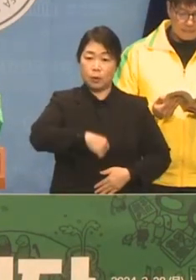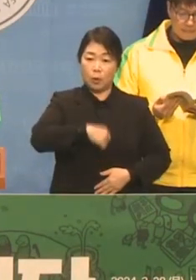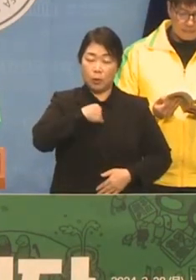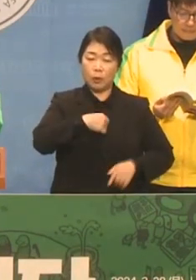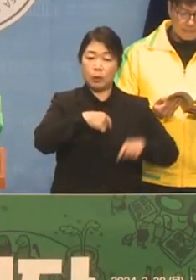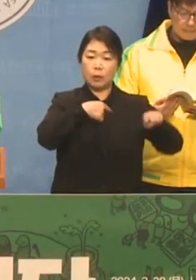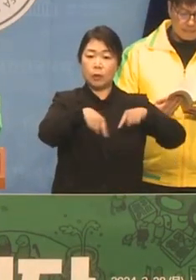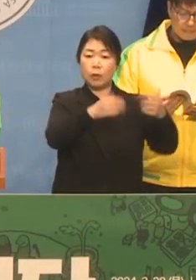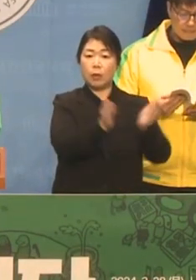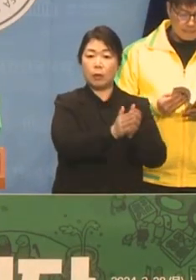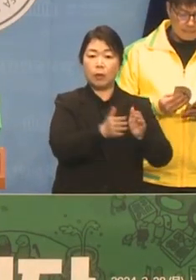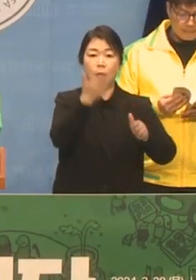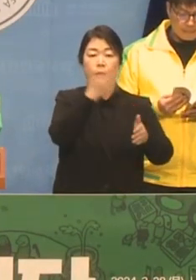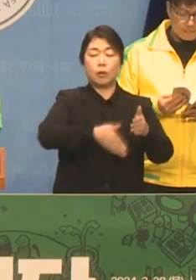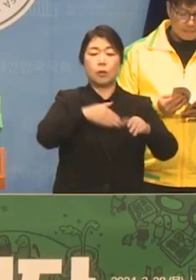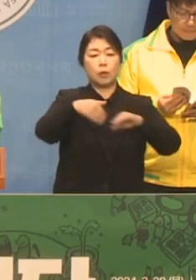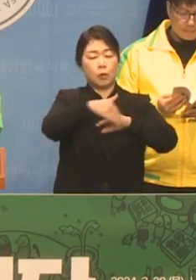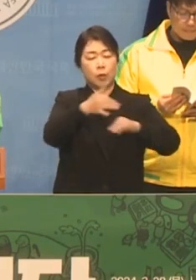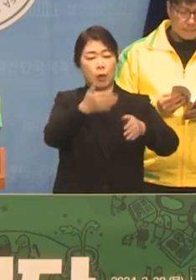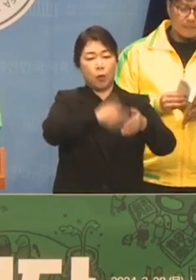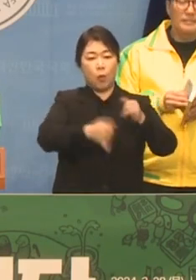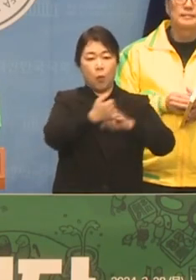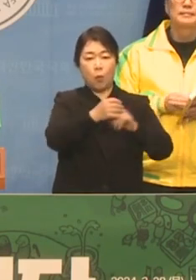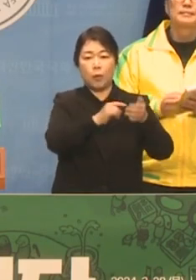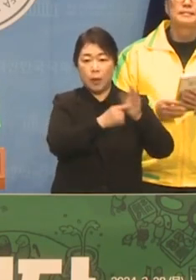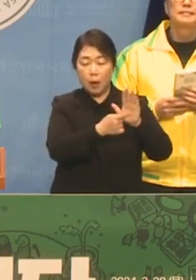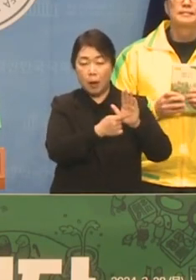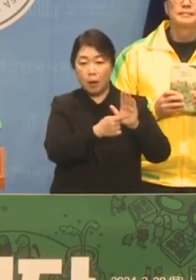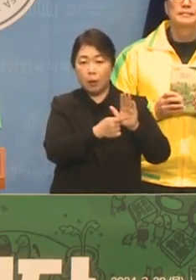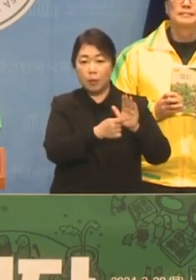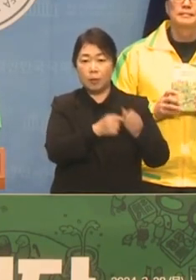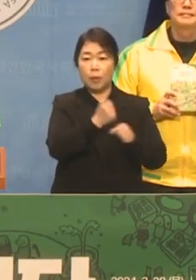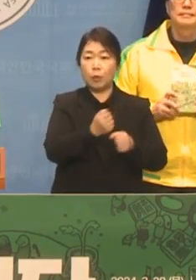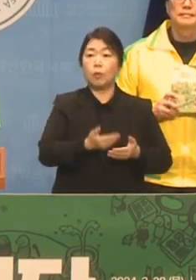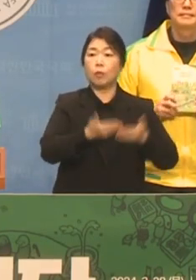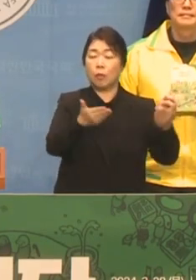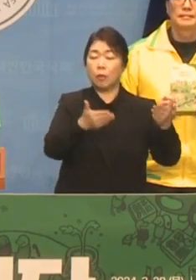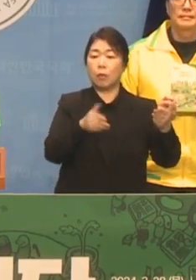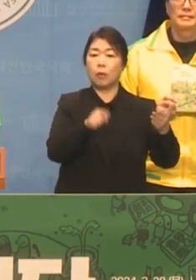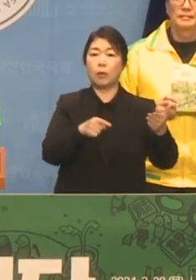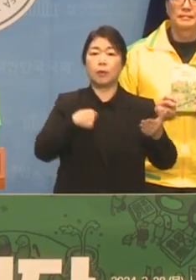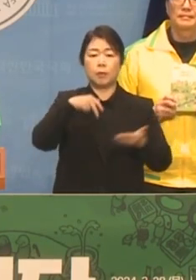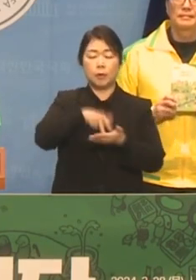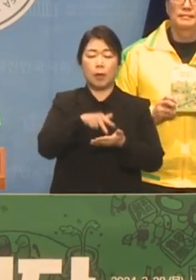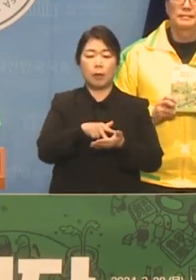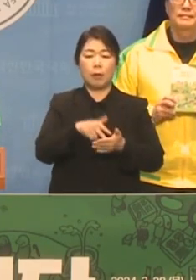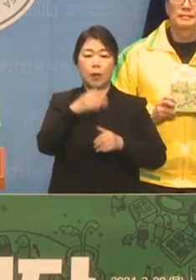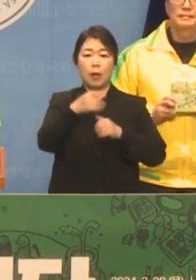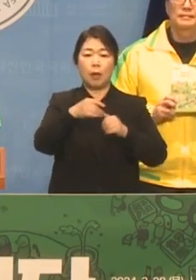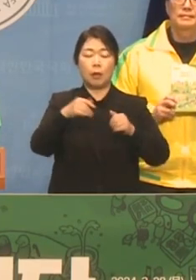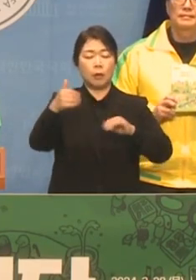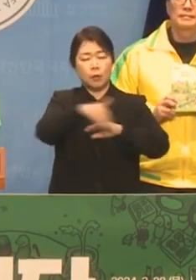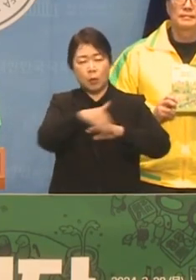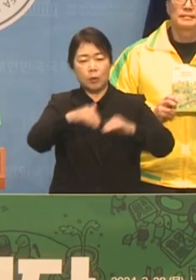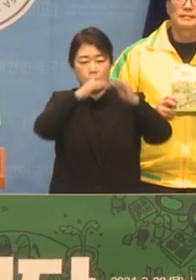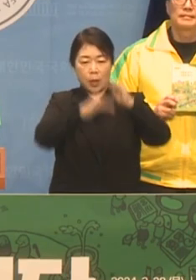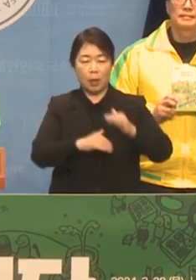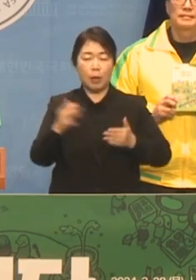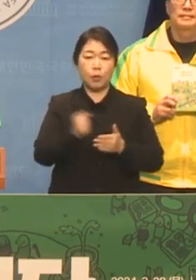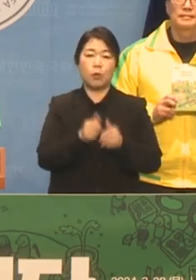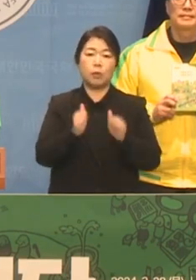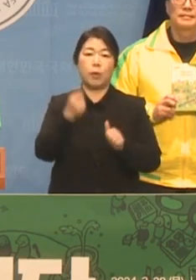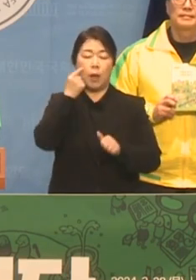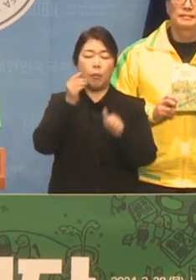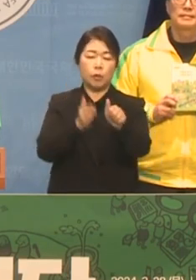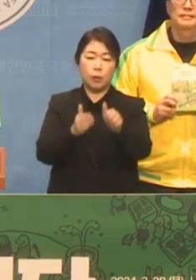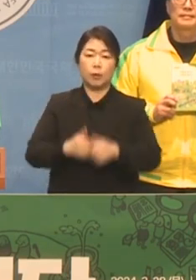발하며 저는 정책으로 심판하자는 말을 꼭하고 싶었습니다 녹색 정의당의 정책공약은 수많은